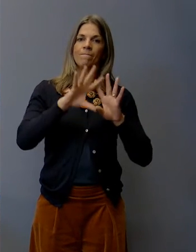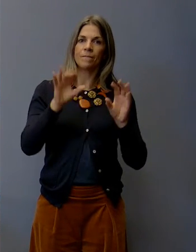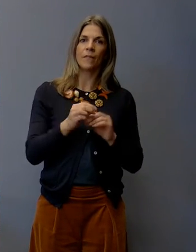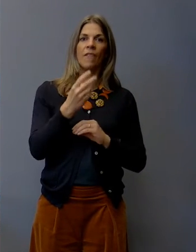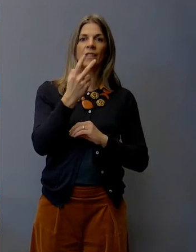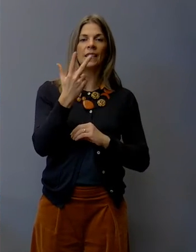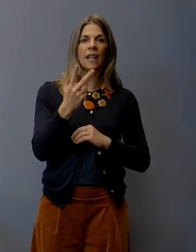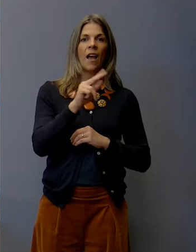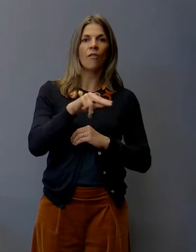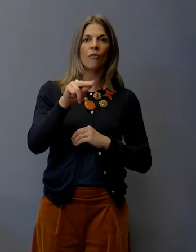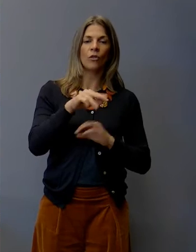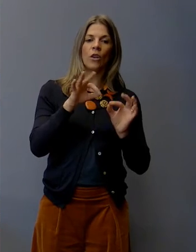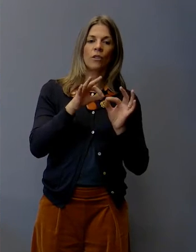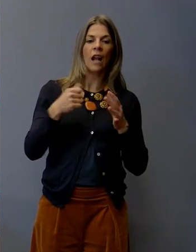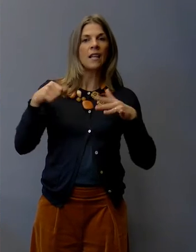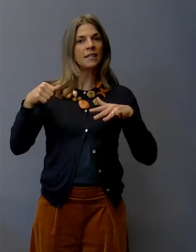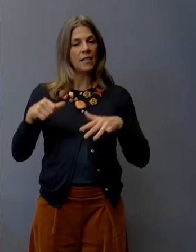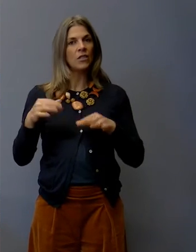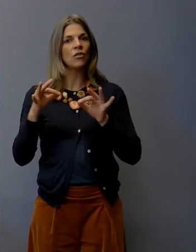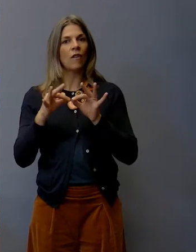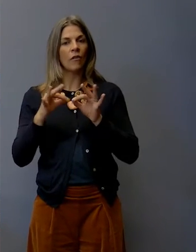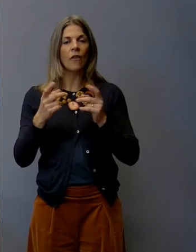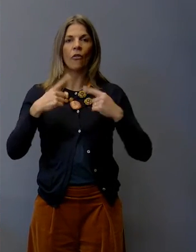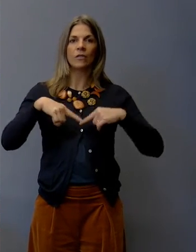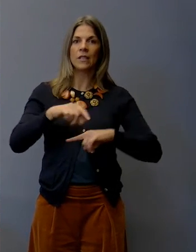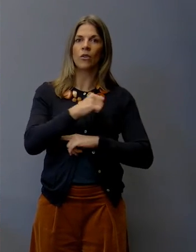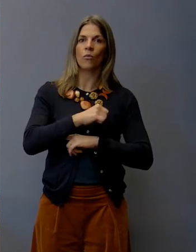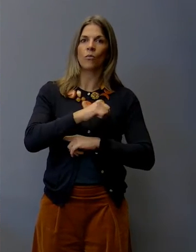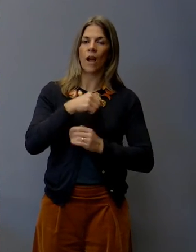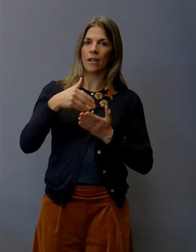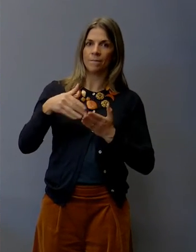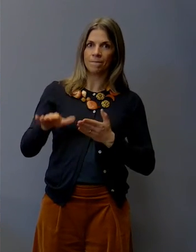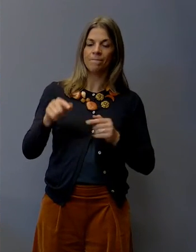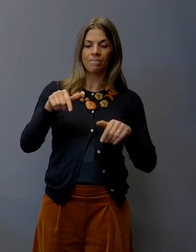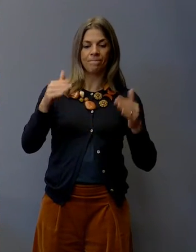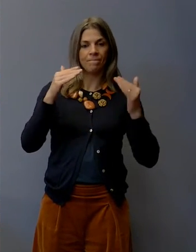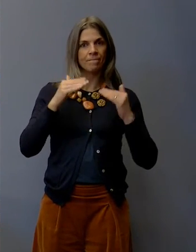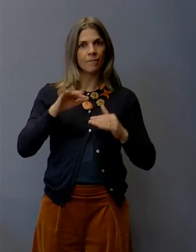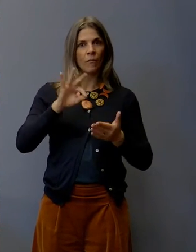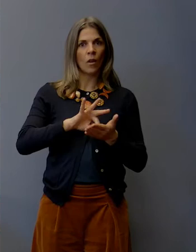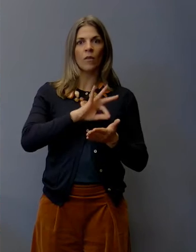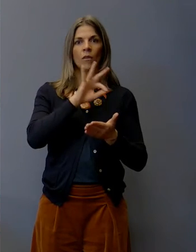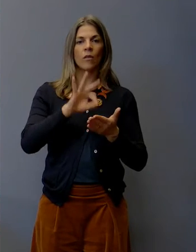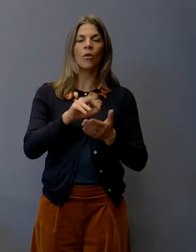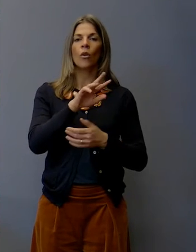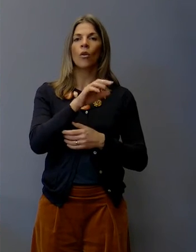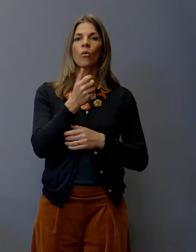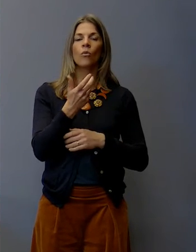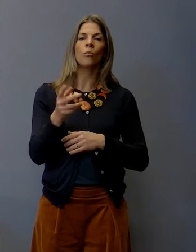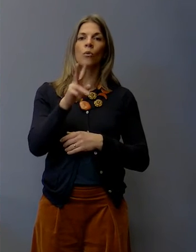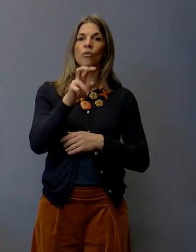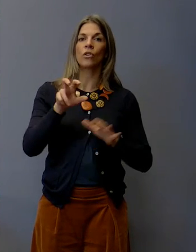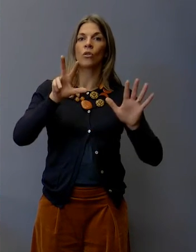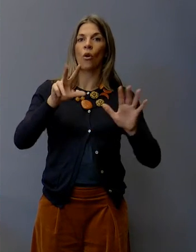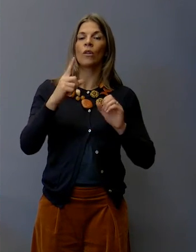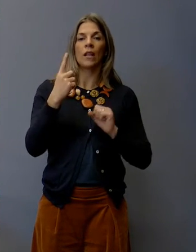contrari 16 favorevoli il consiglio comunale respinge pongo ora in votazione l'ordine del giorno numero 281